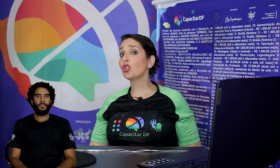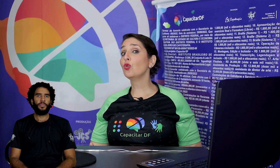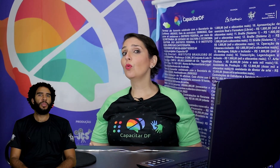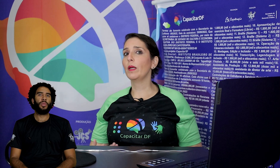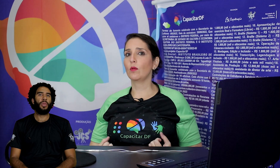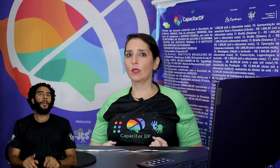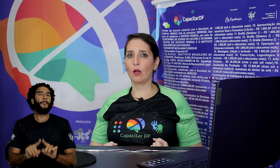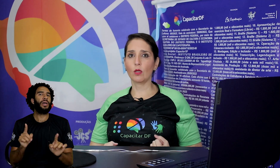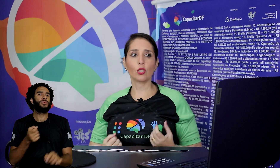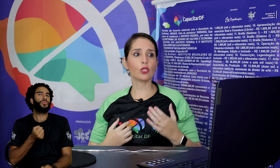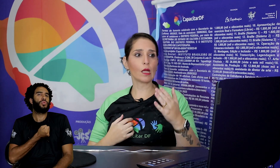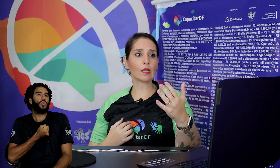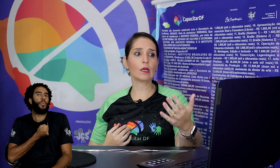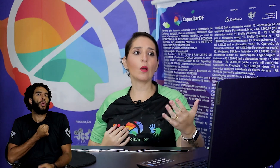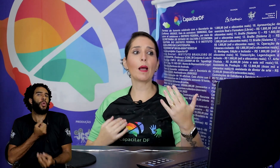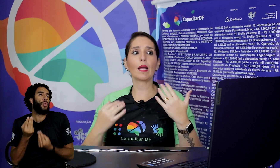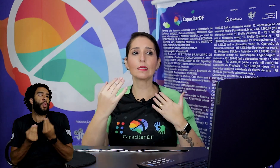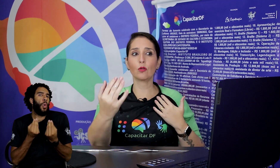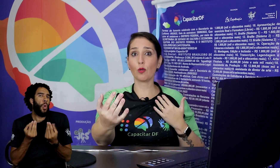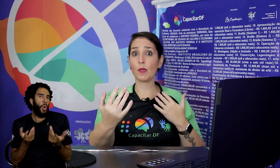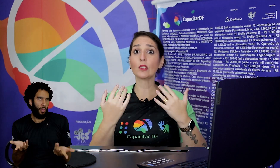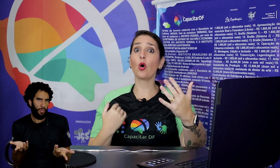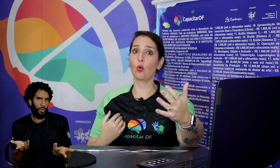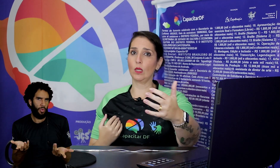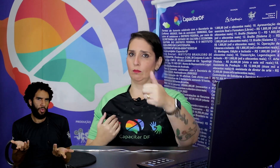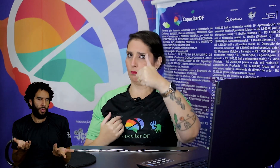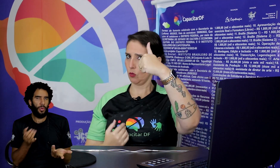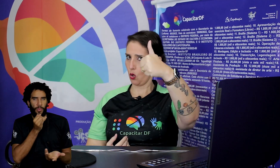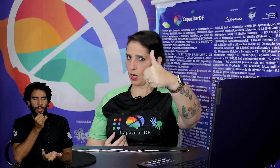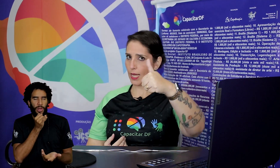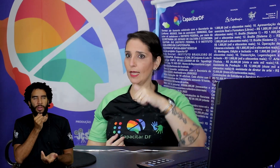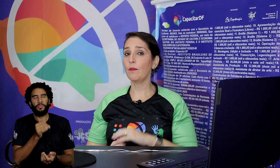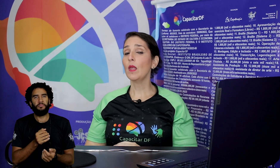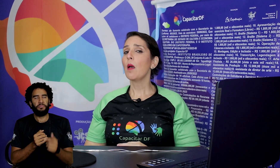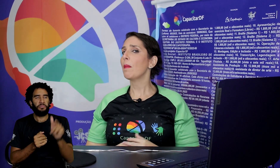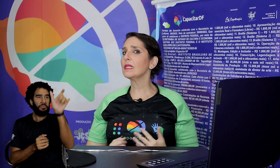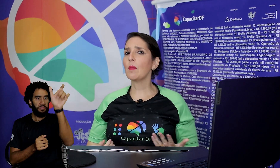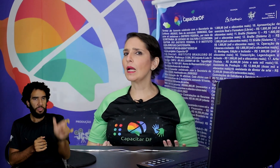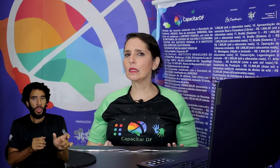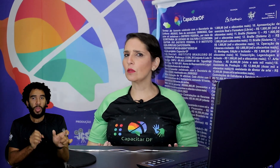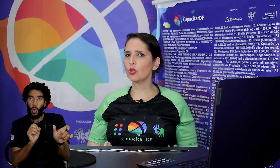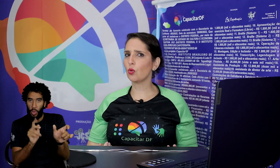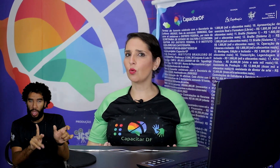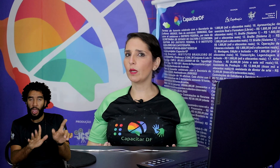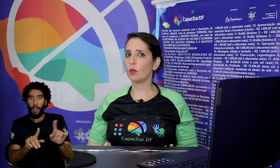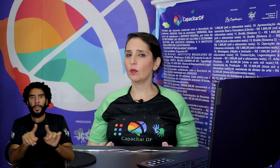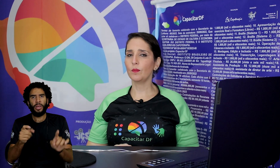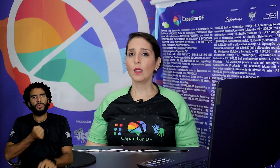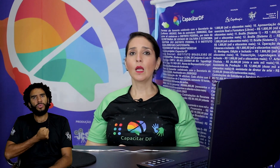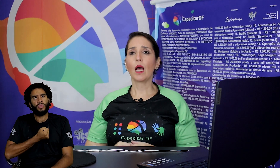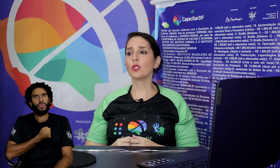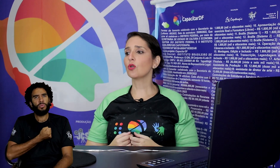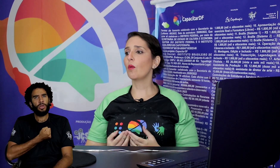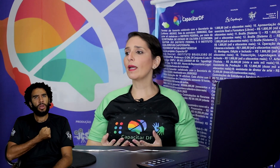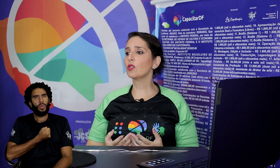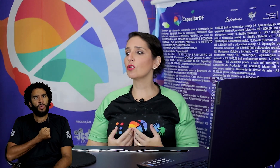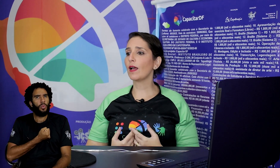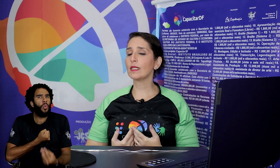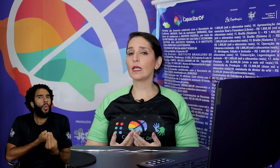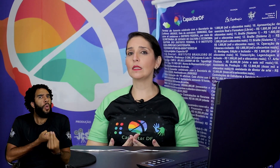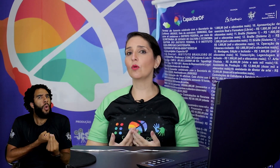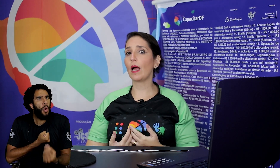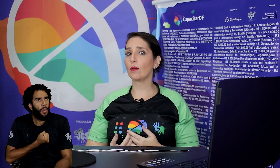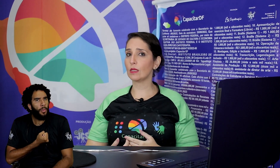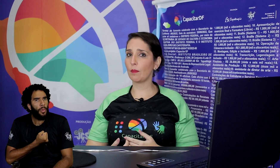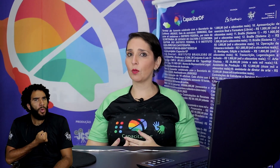marcação de número, então? A gente está dando a marcação de pessoa, ok. Mas e a marcação de número? Como é que a gente fala